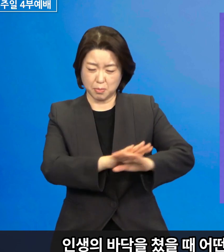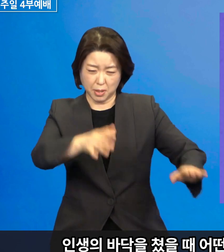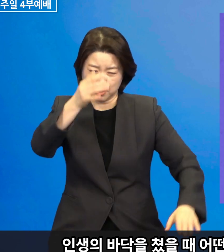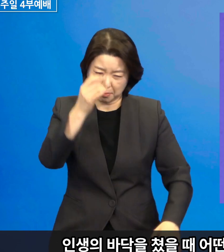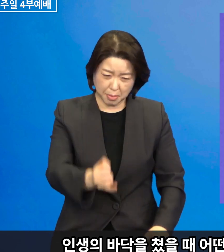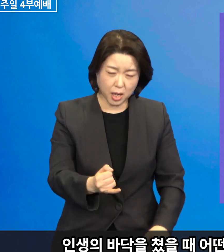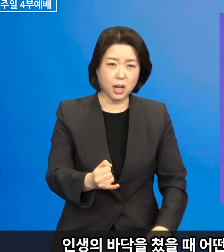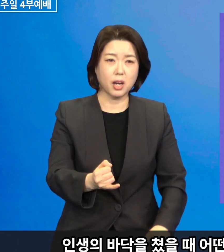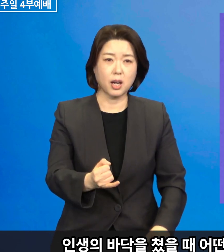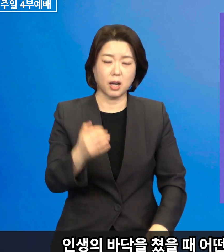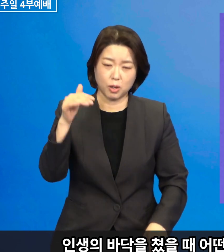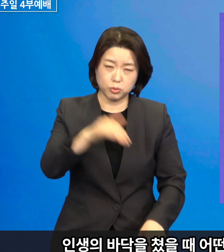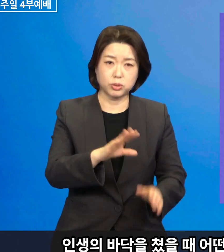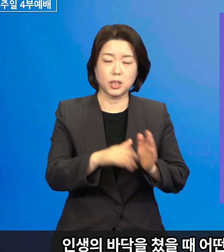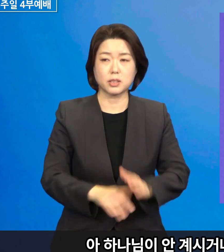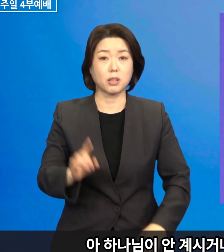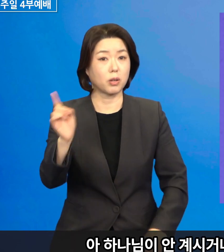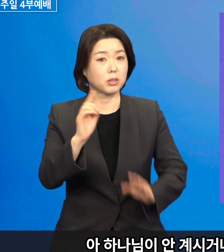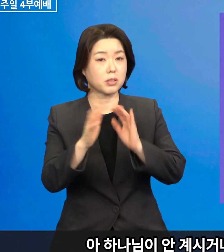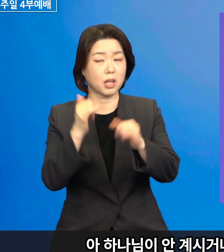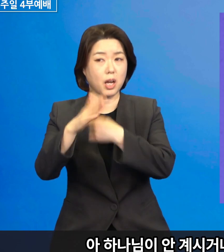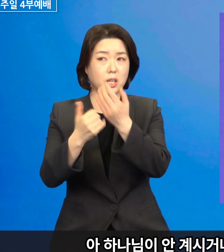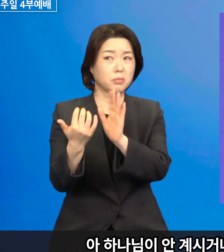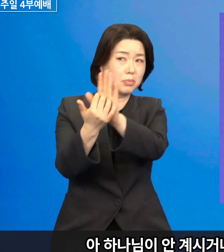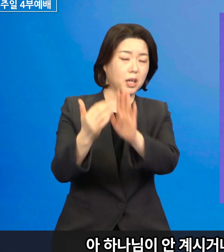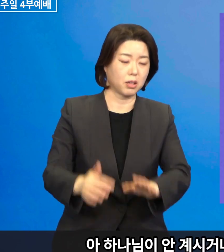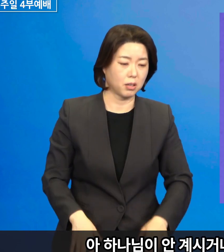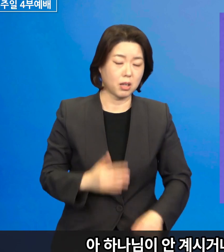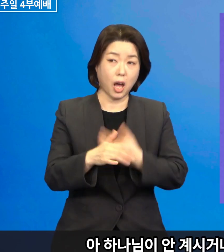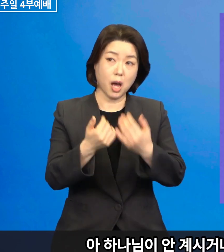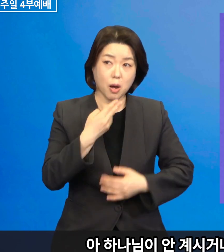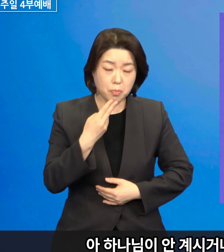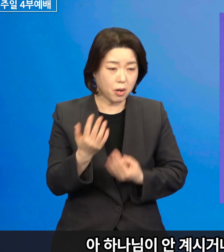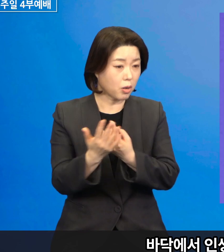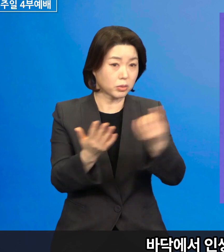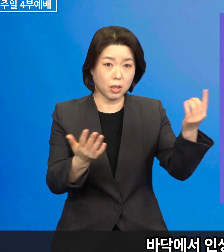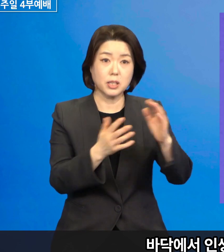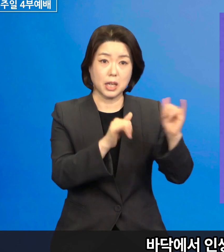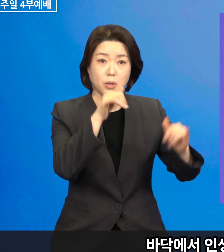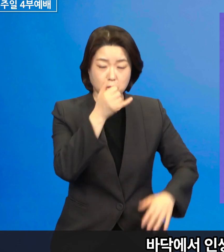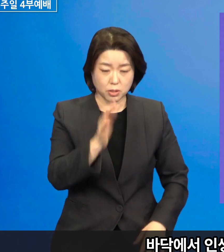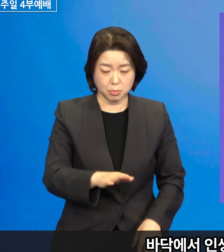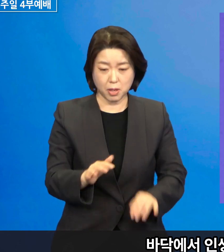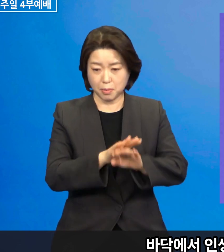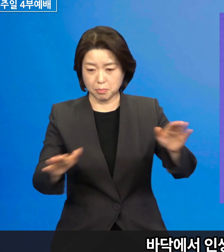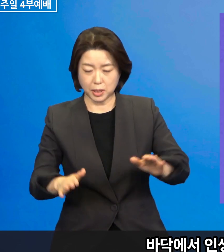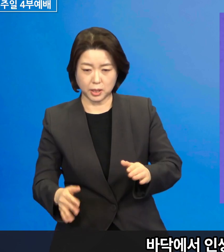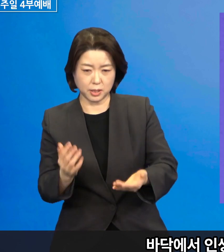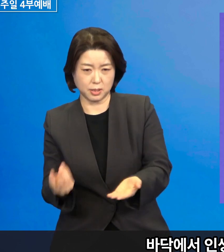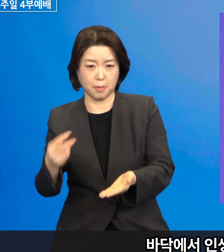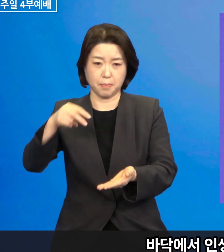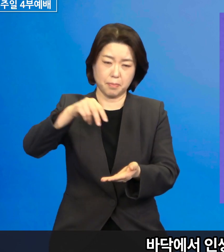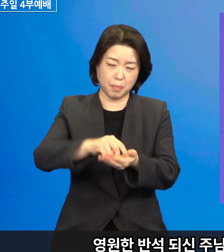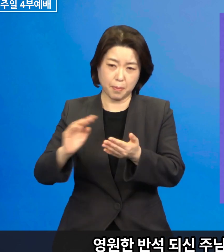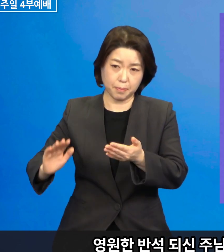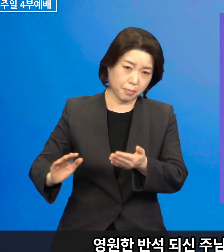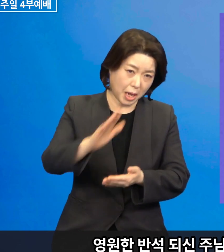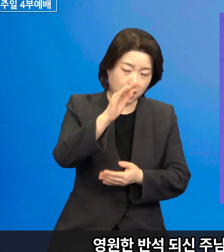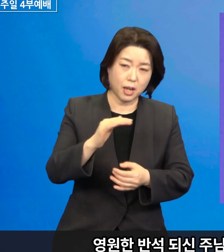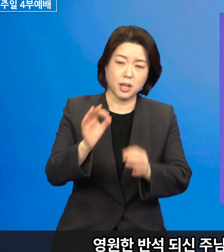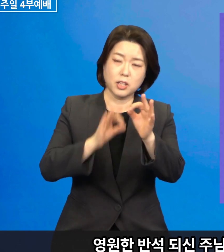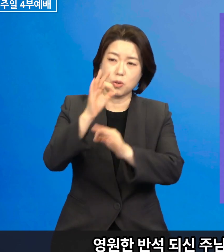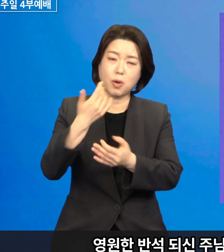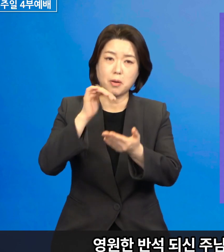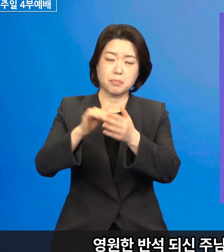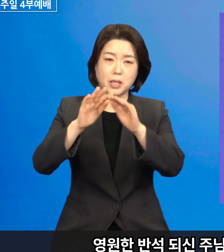때 어떤 사람은 하나님을 부인하거나 하나님이 안 계시구나 떠나가는 사람도 있지만, 바닥에서 인생의 반석 되시고 영원한 반석